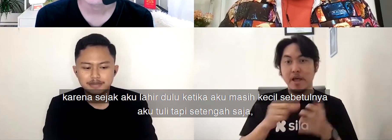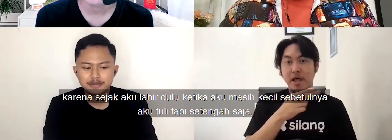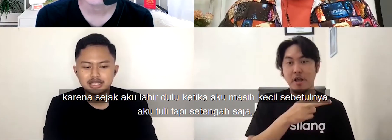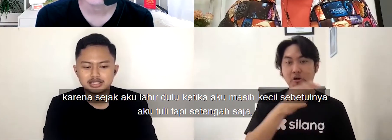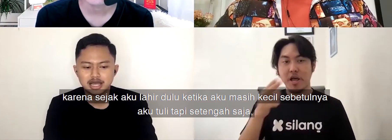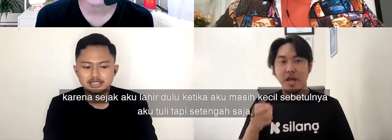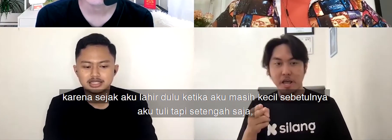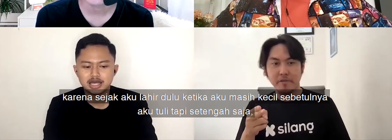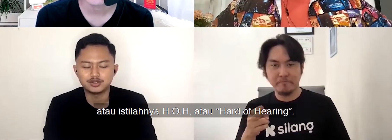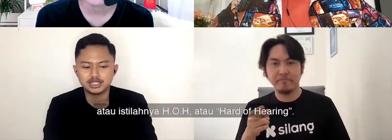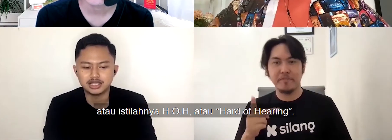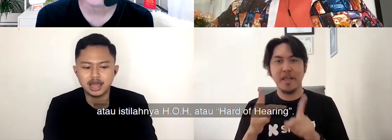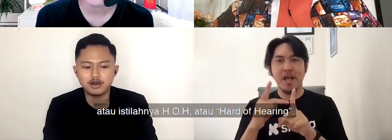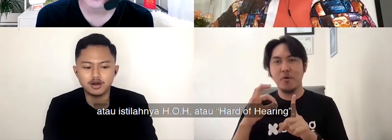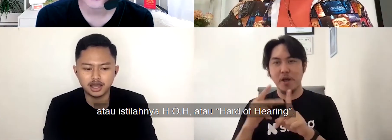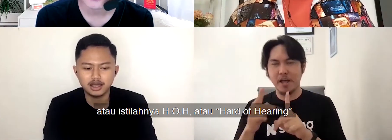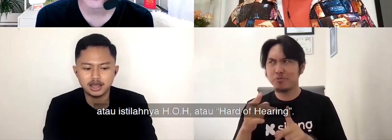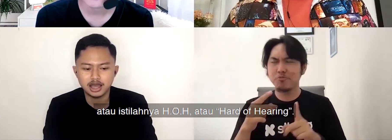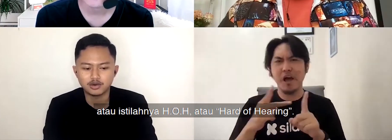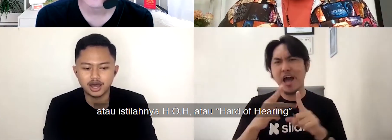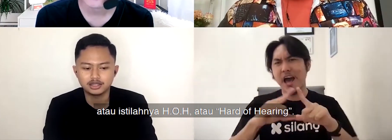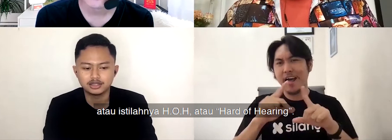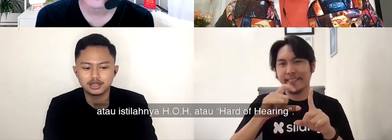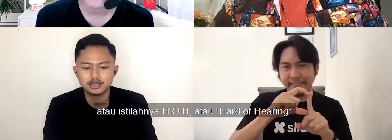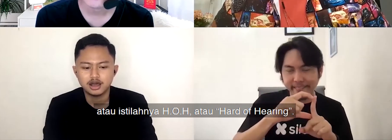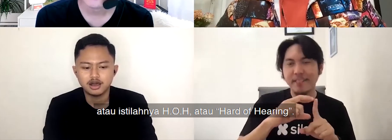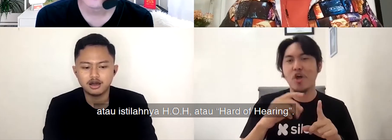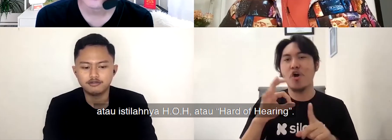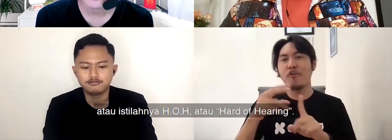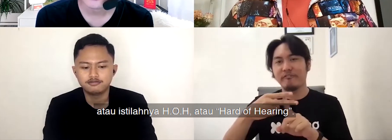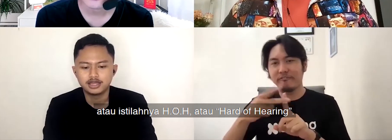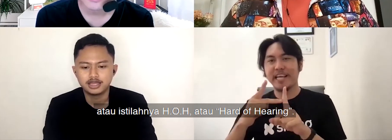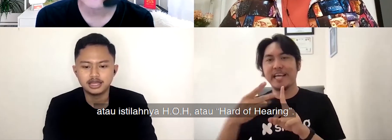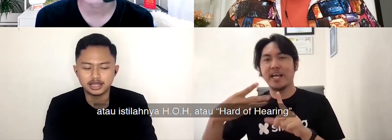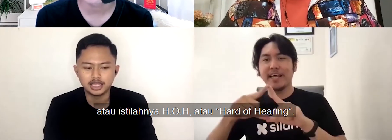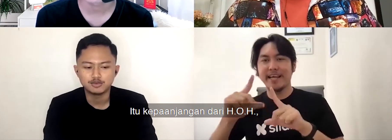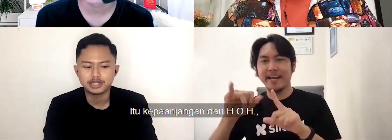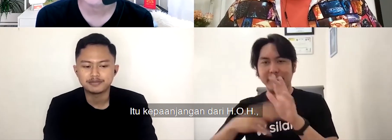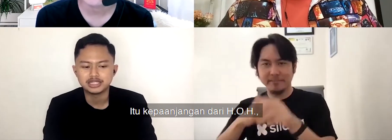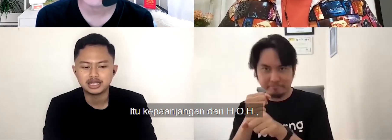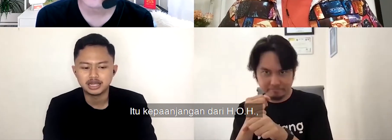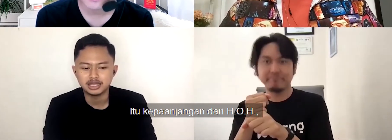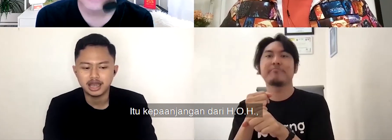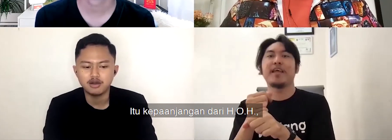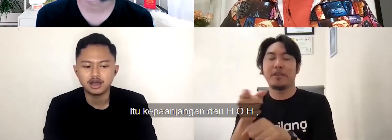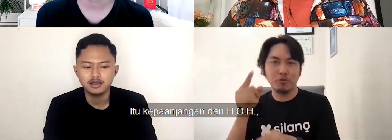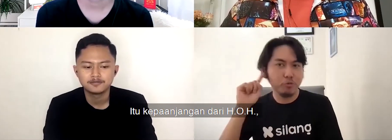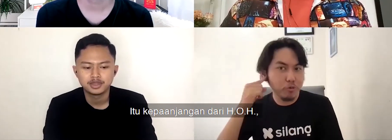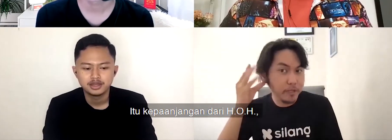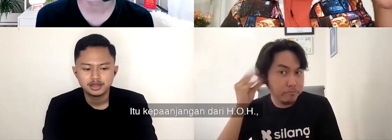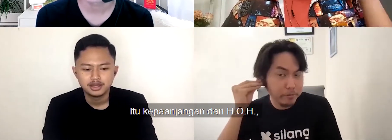kutulis setengah saja atau istilahnya haaah atau hak of firing kepanjangan dari